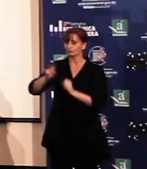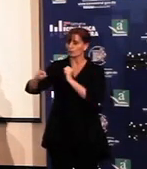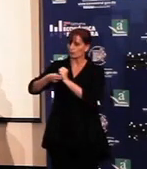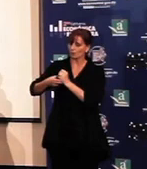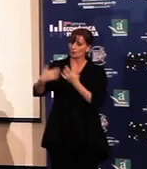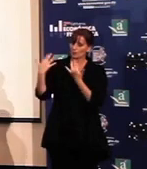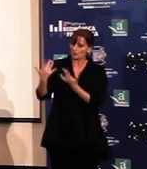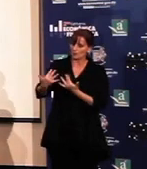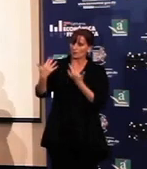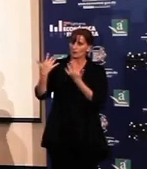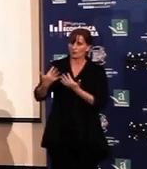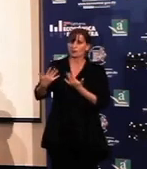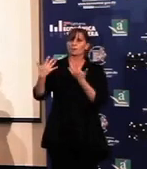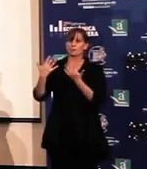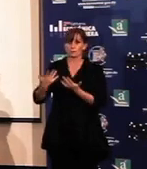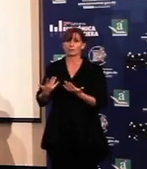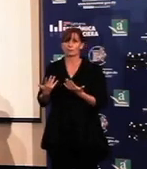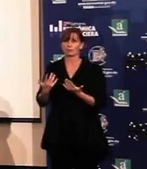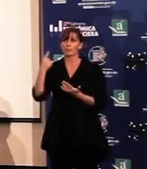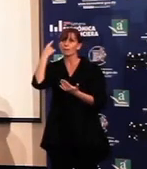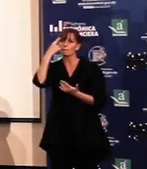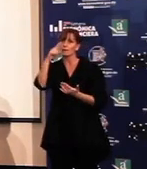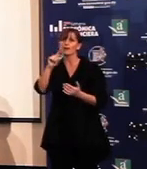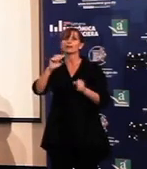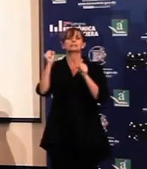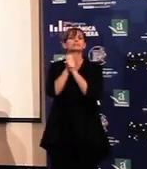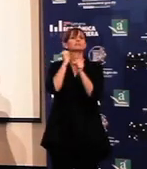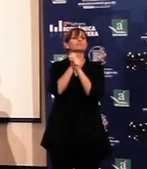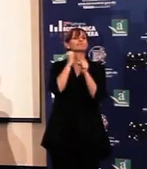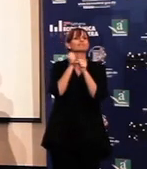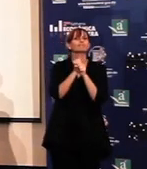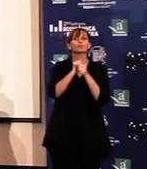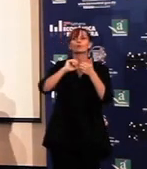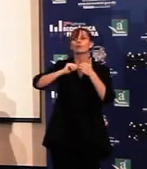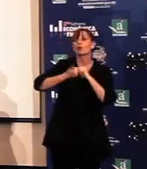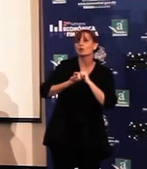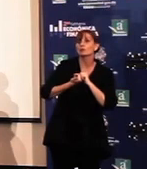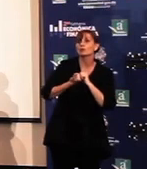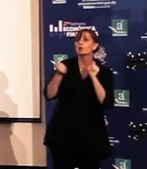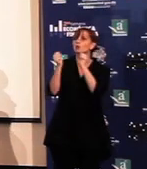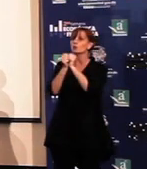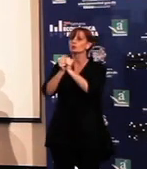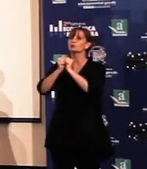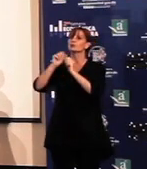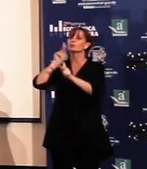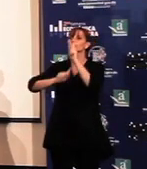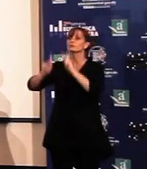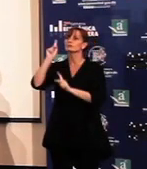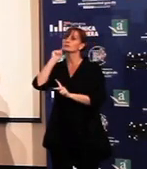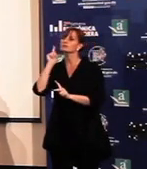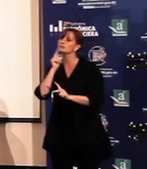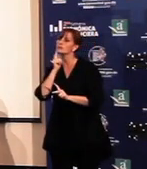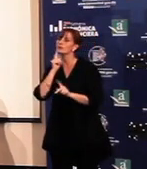también con el área de calidad y capital humano para trabajar no solo con personas sordas sino con todo